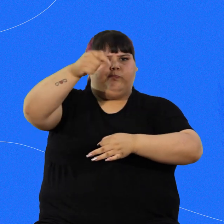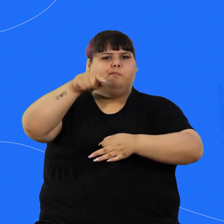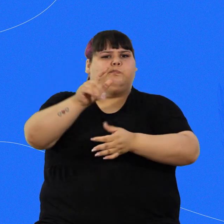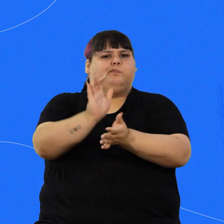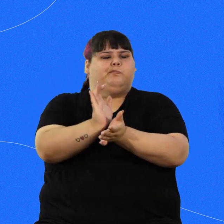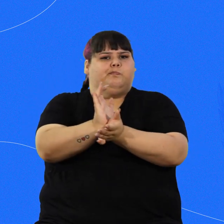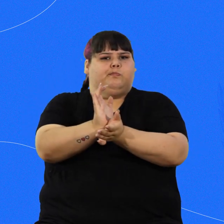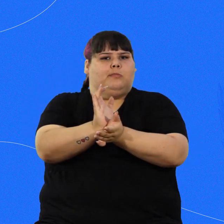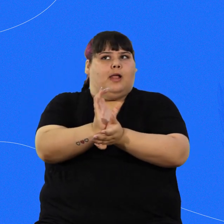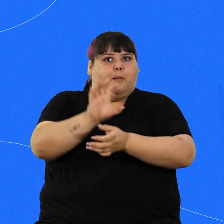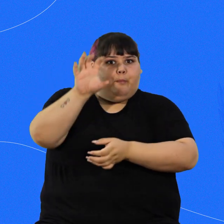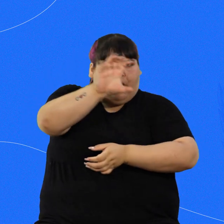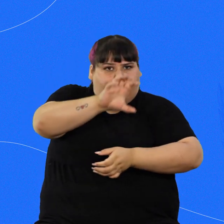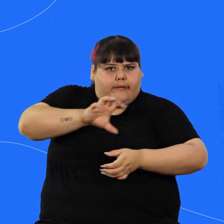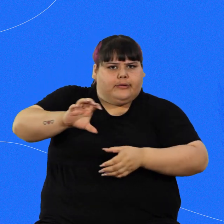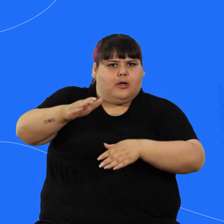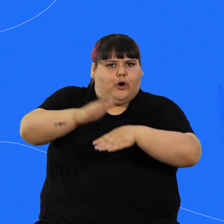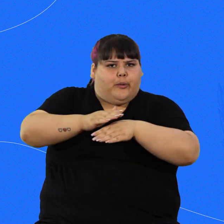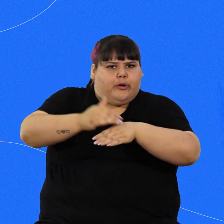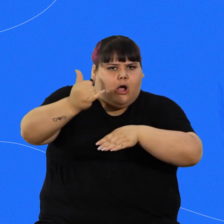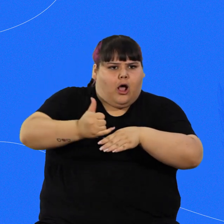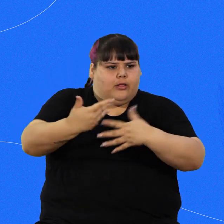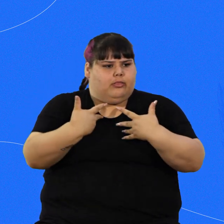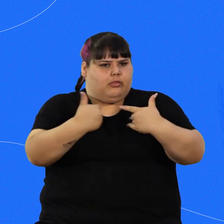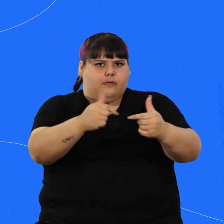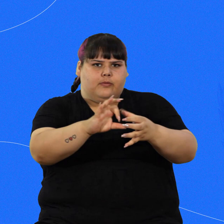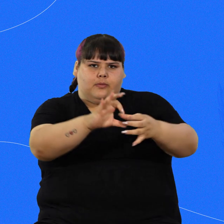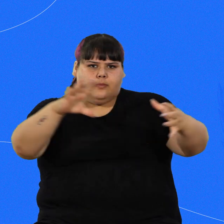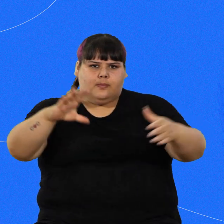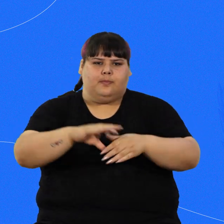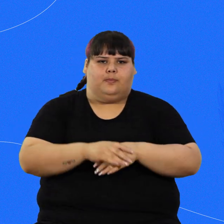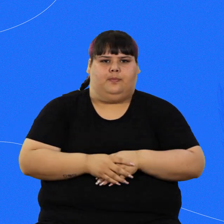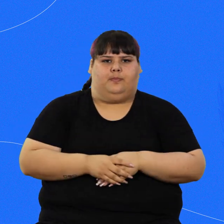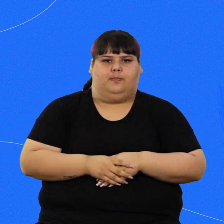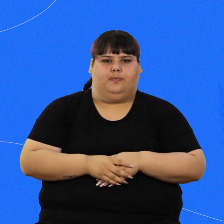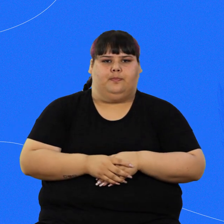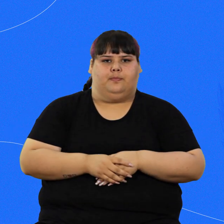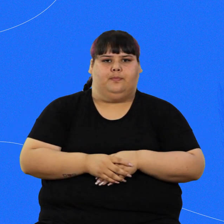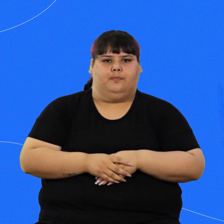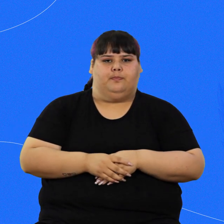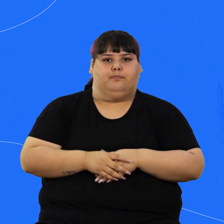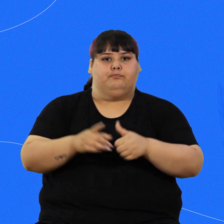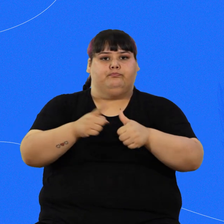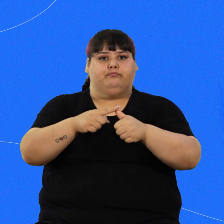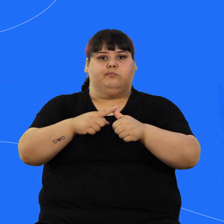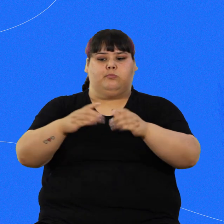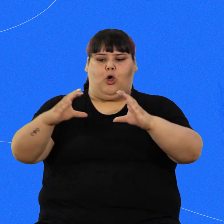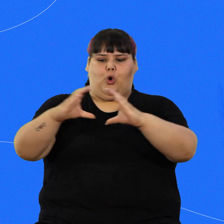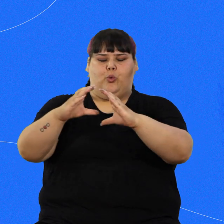el compromiso de las provincias de defender la libertad. El sol de mayo, que en el escudo está ubicado